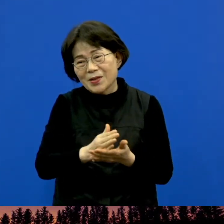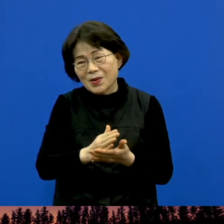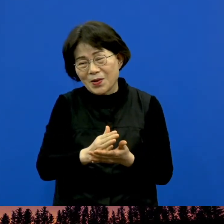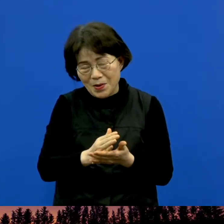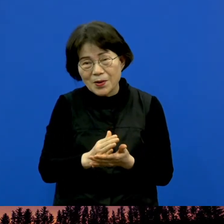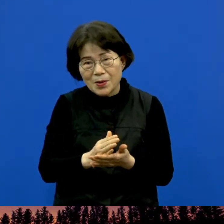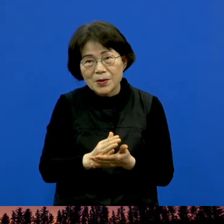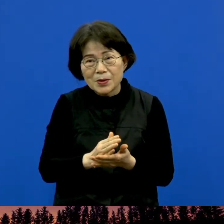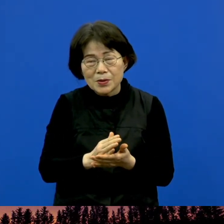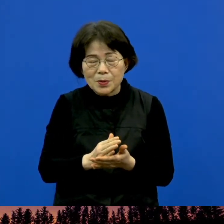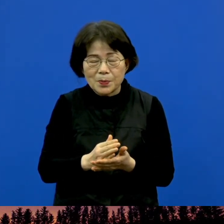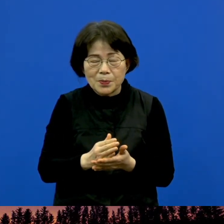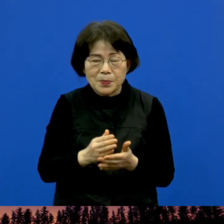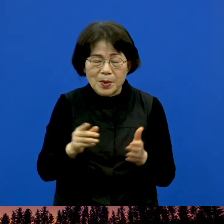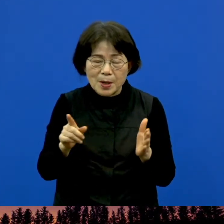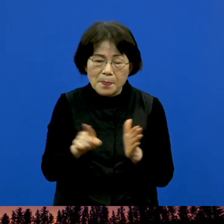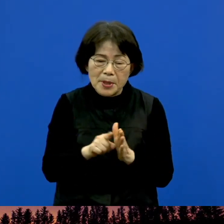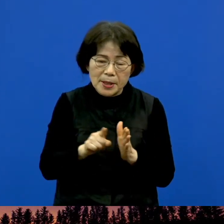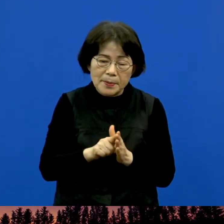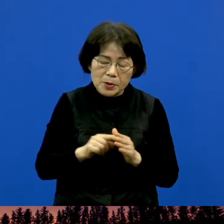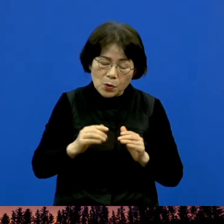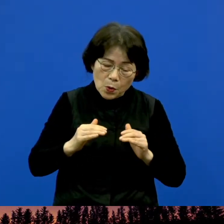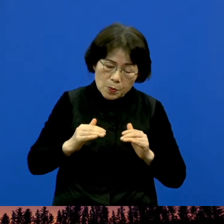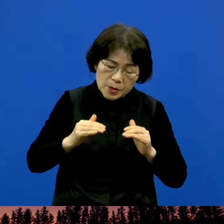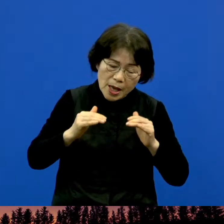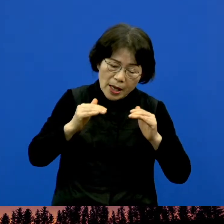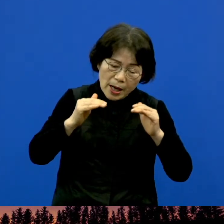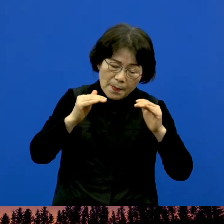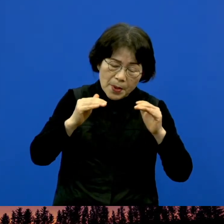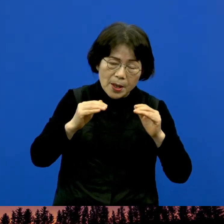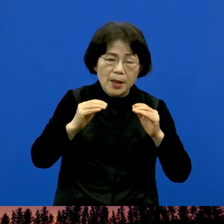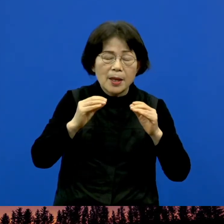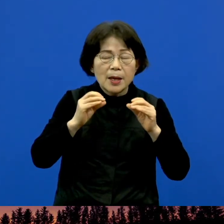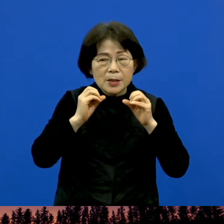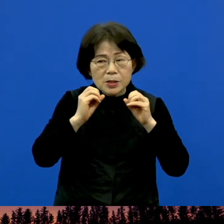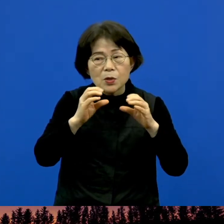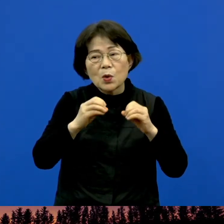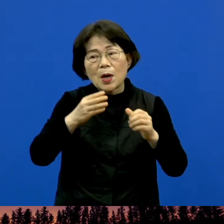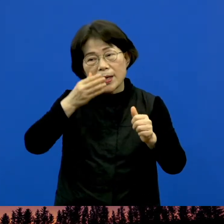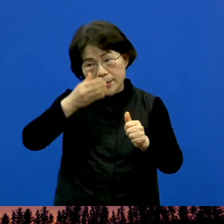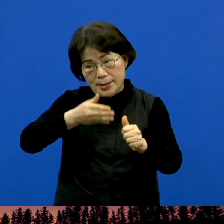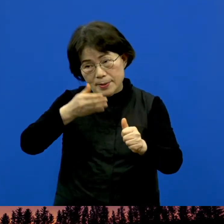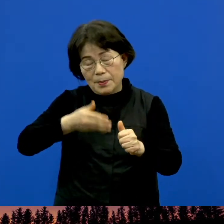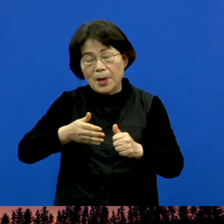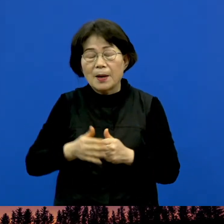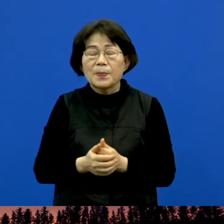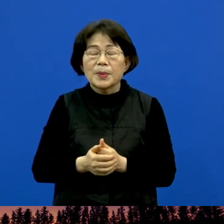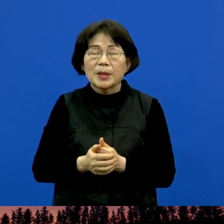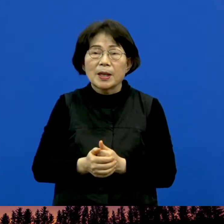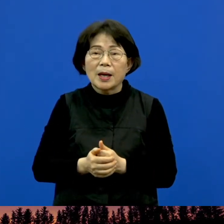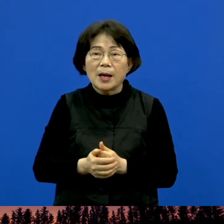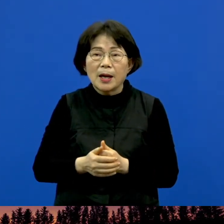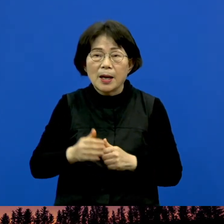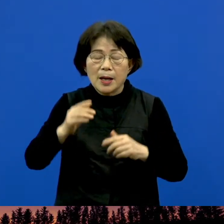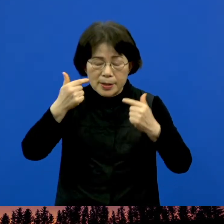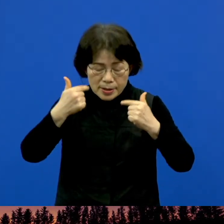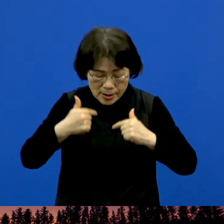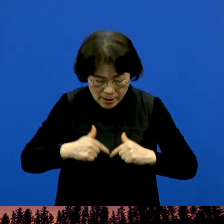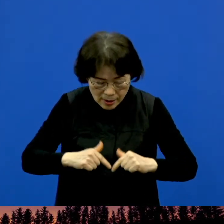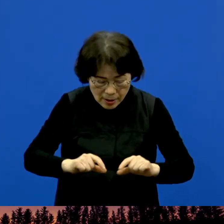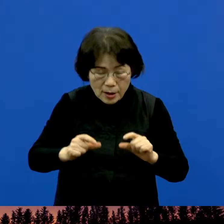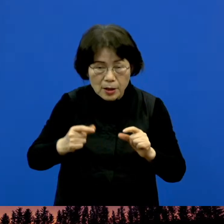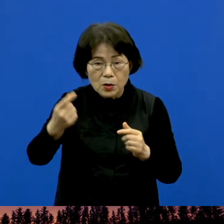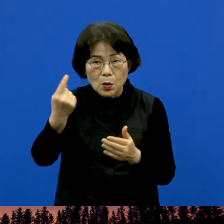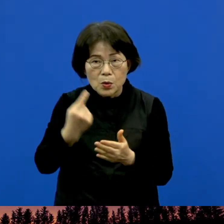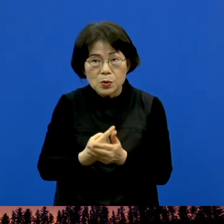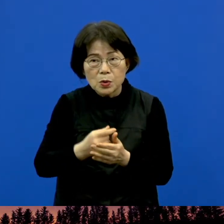조금 보류하시고 그 일에 최선을 다하셔야 돼요. 철학에도 나오시고